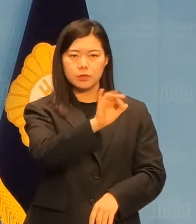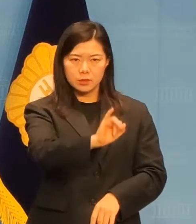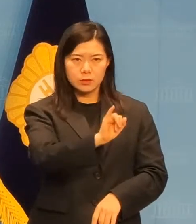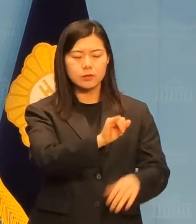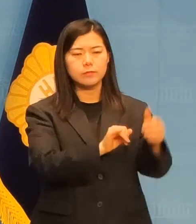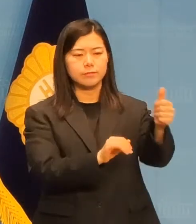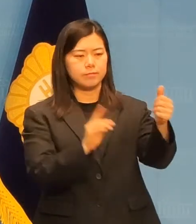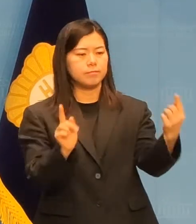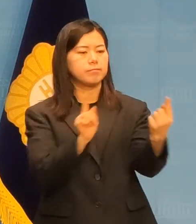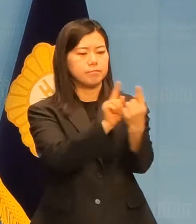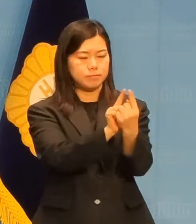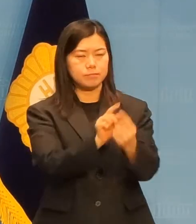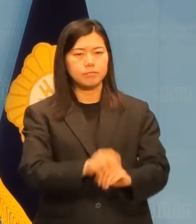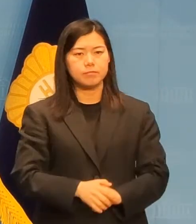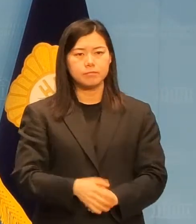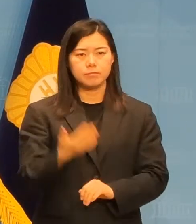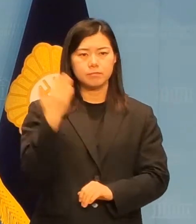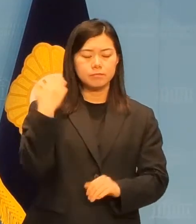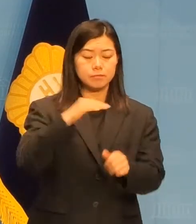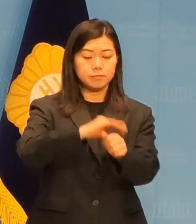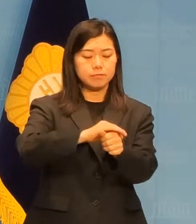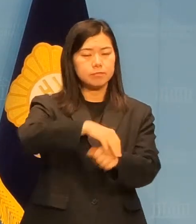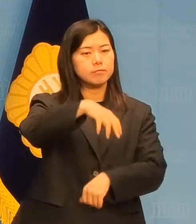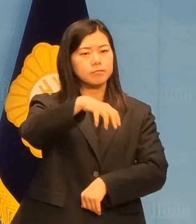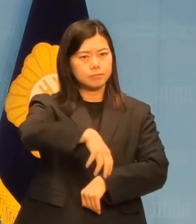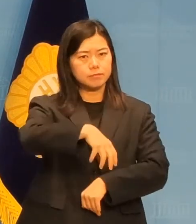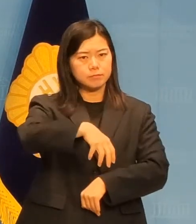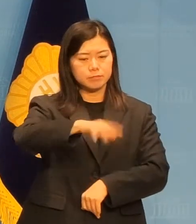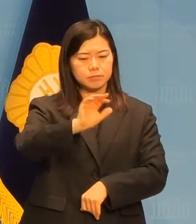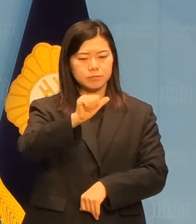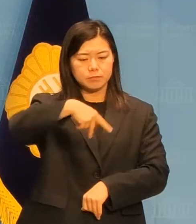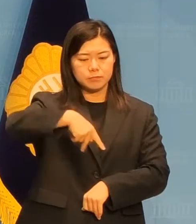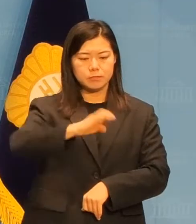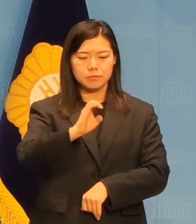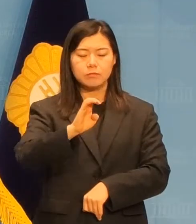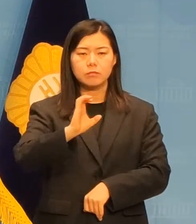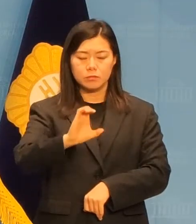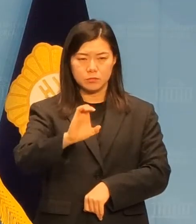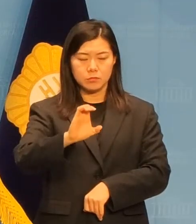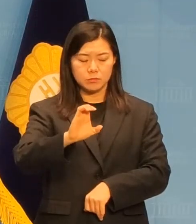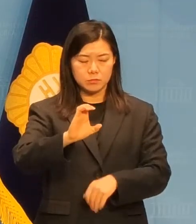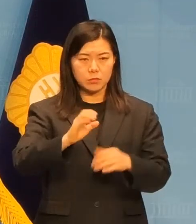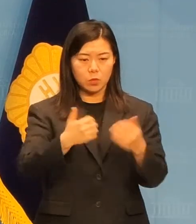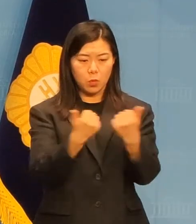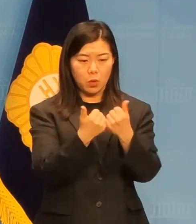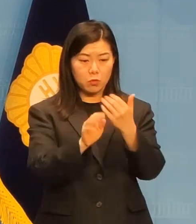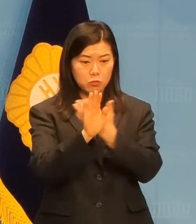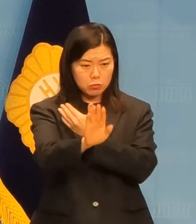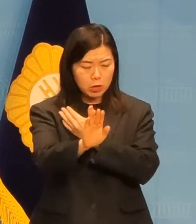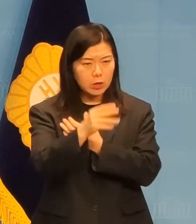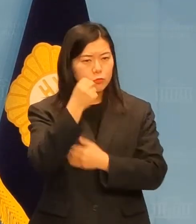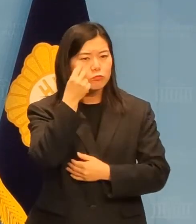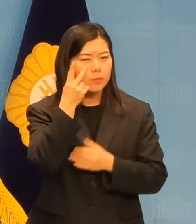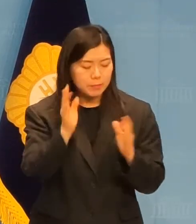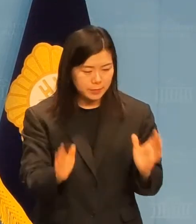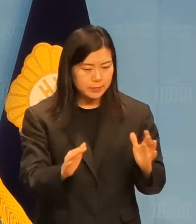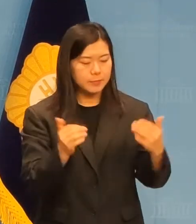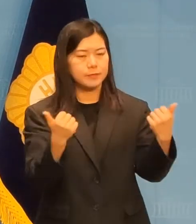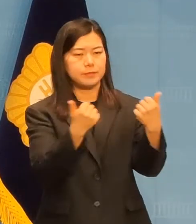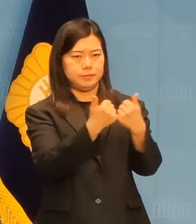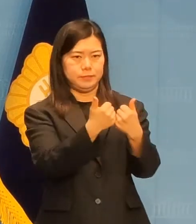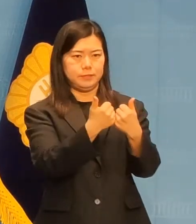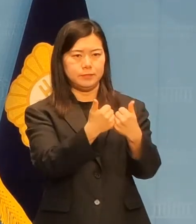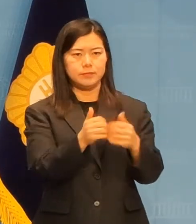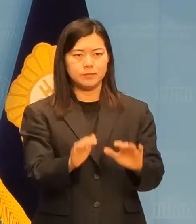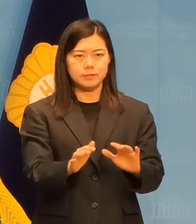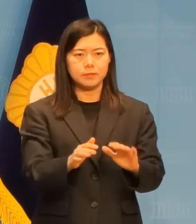만납니다. 지난 경주 에이펙 정상회의 이후 2달여 만에 다시 만나 전략적